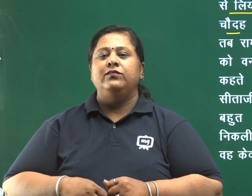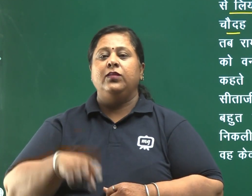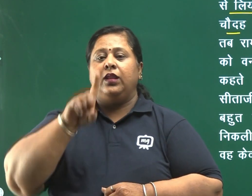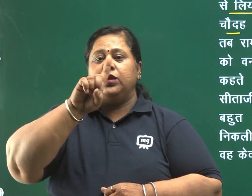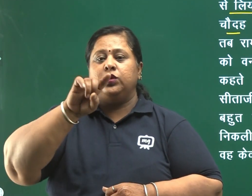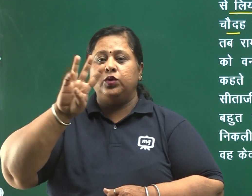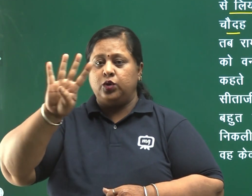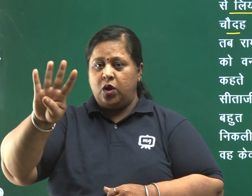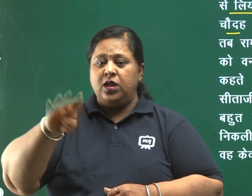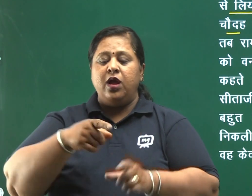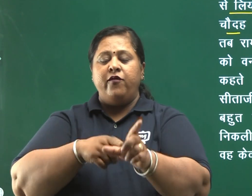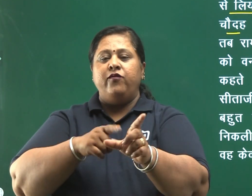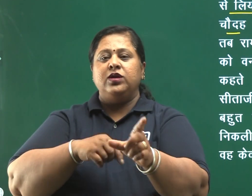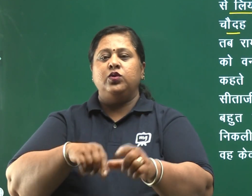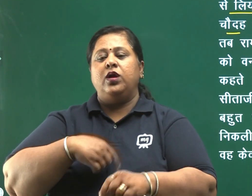14 वर्षों का